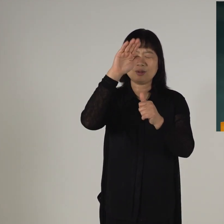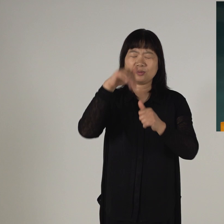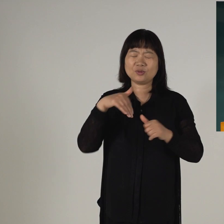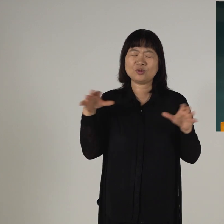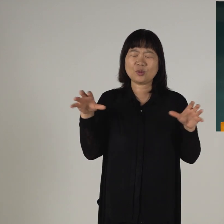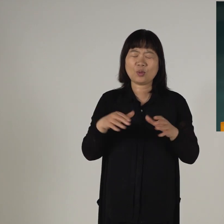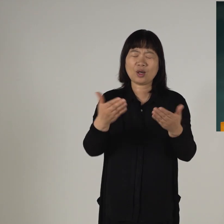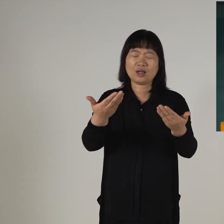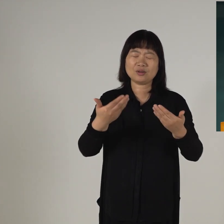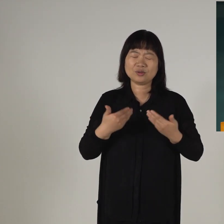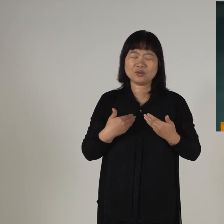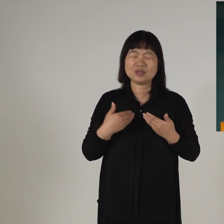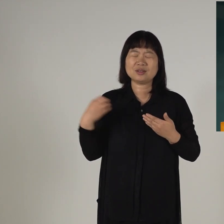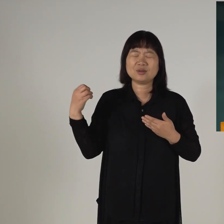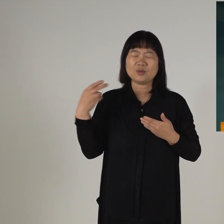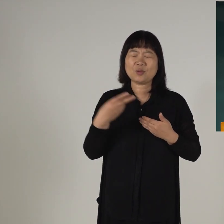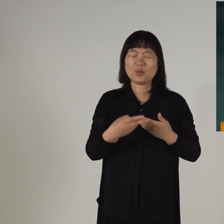모으시고